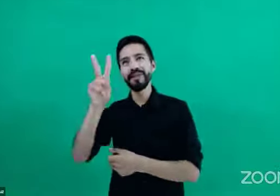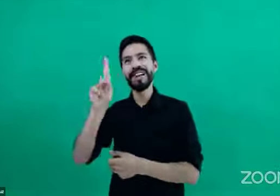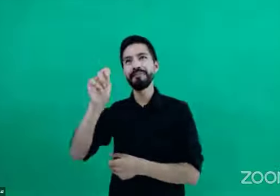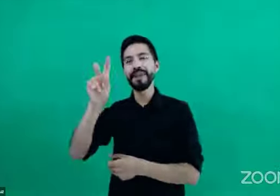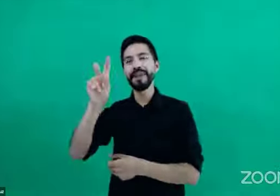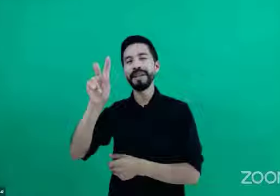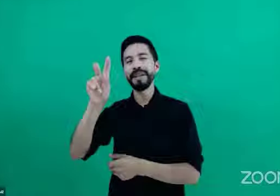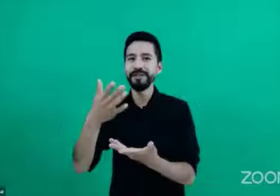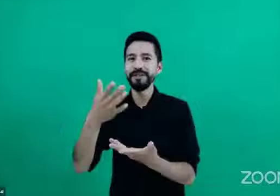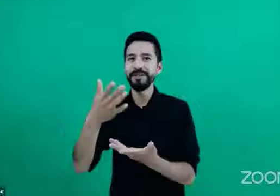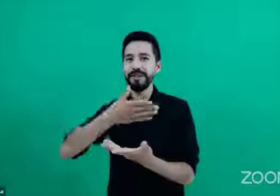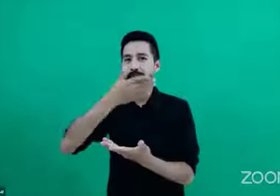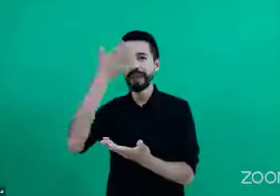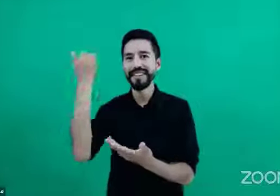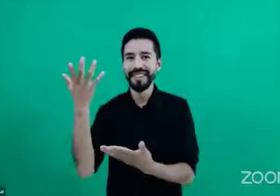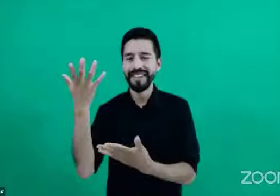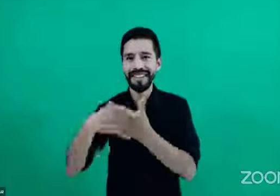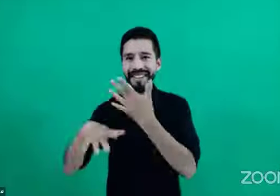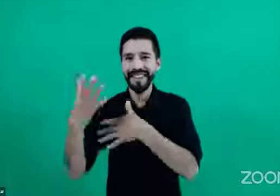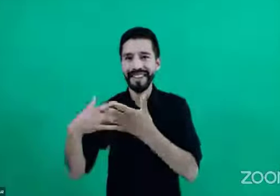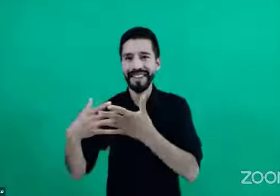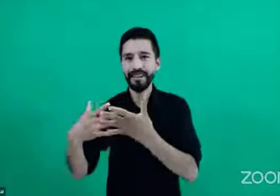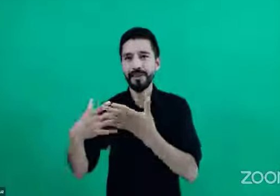quieran ver una película y no sepan,